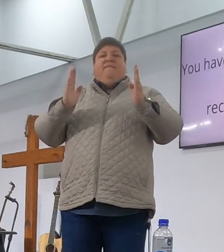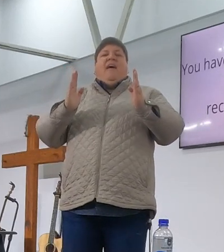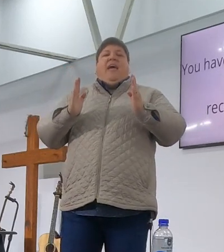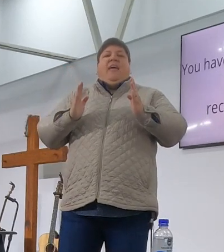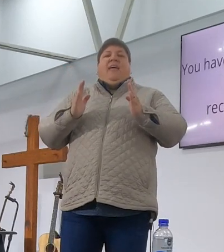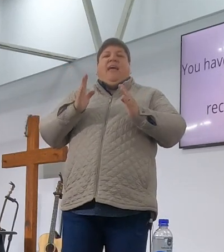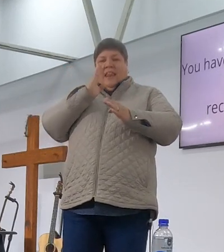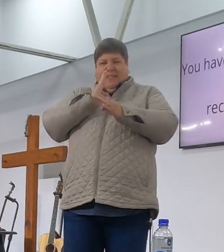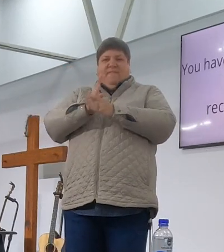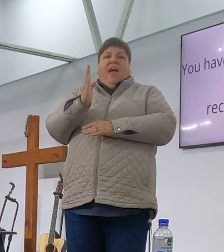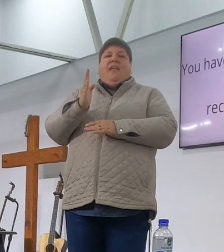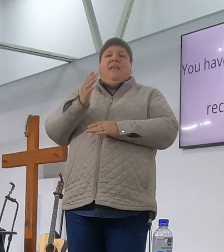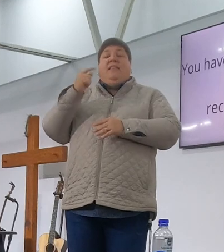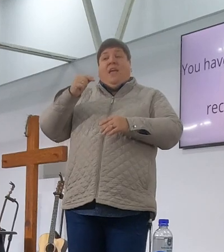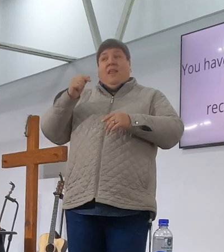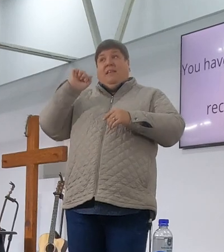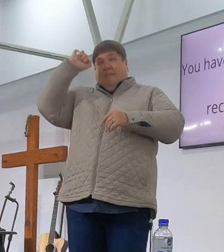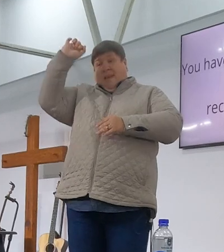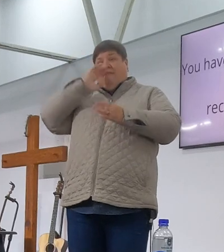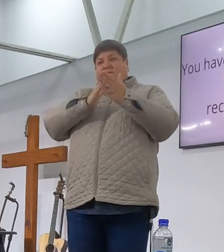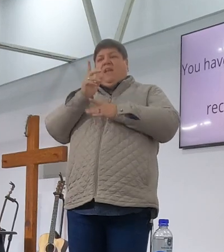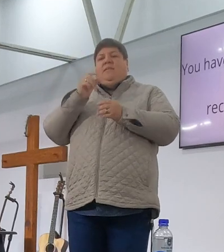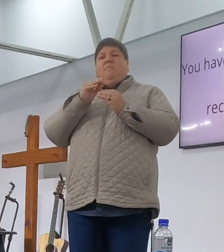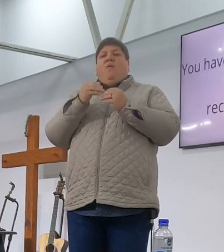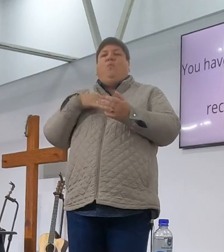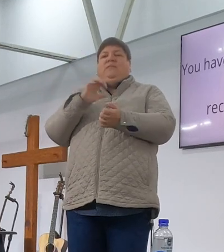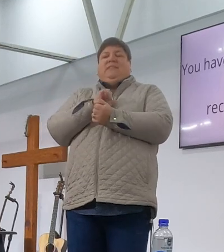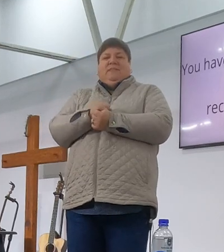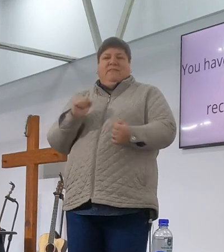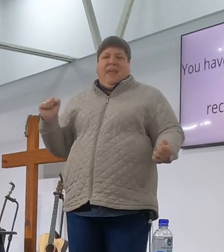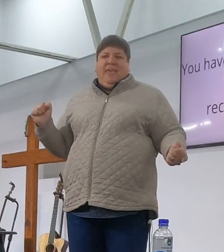die waarheid sal ons vrymaak.